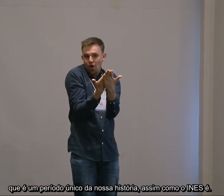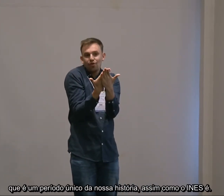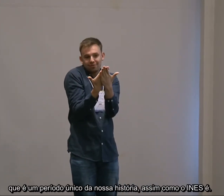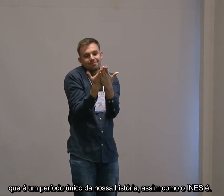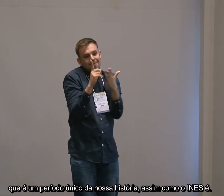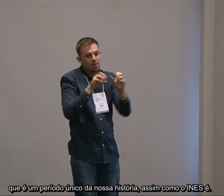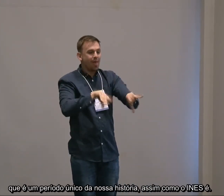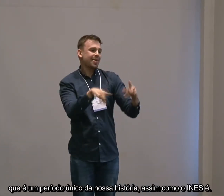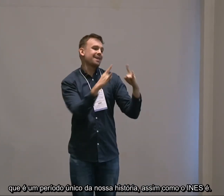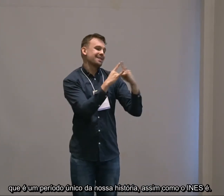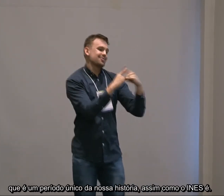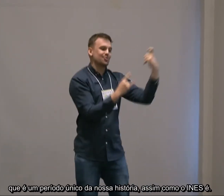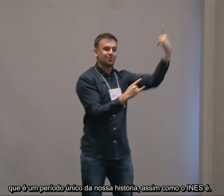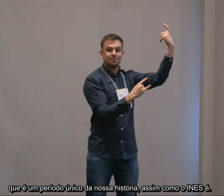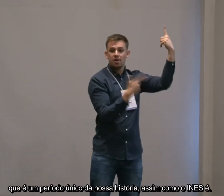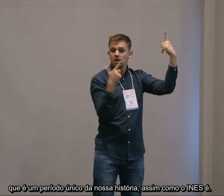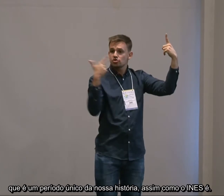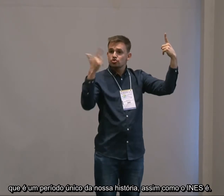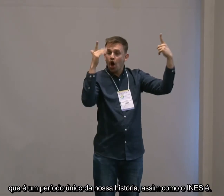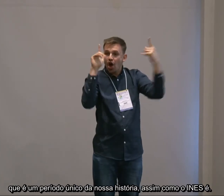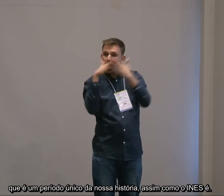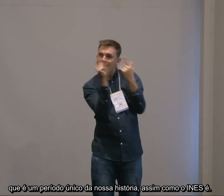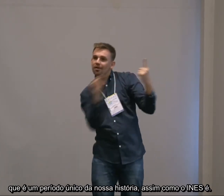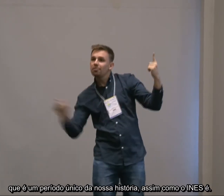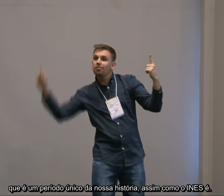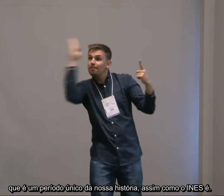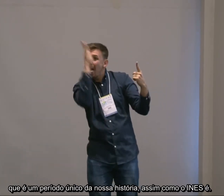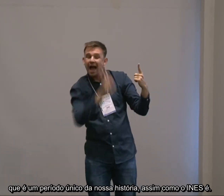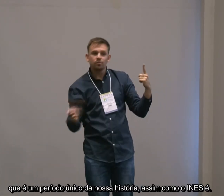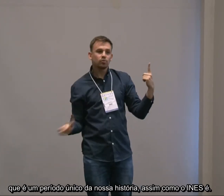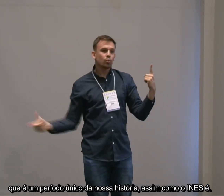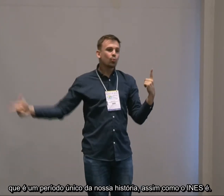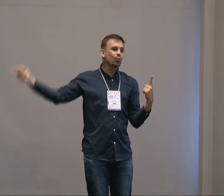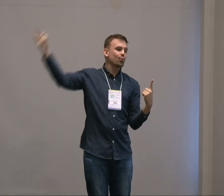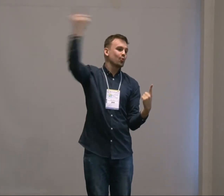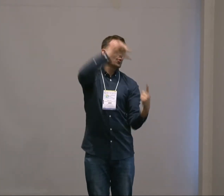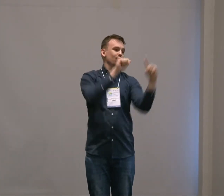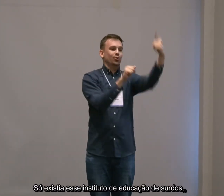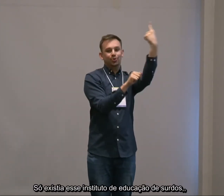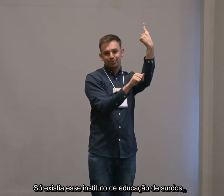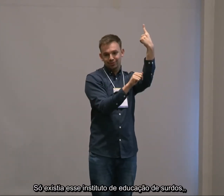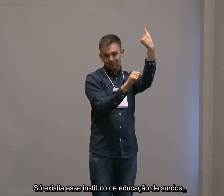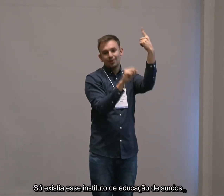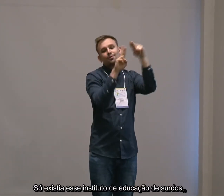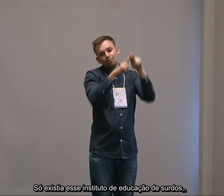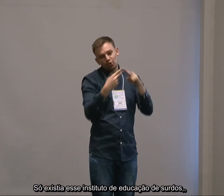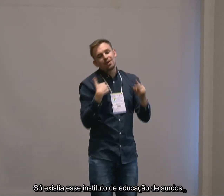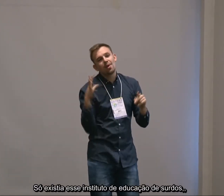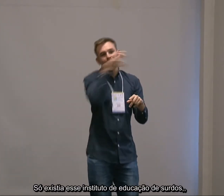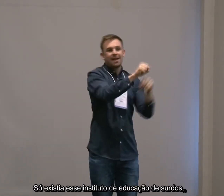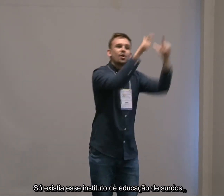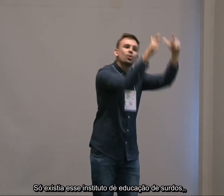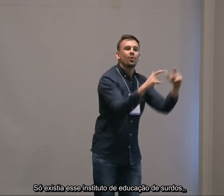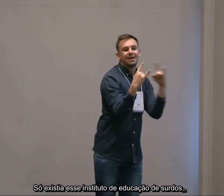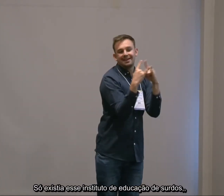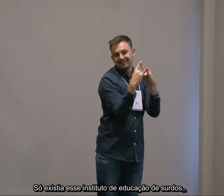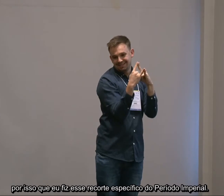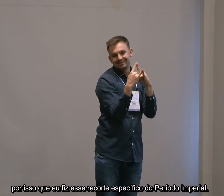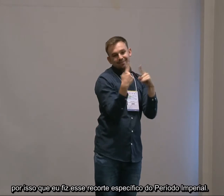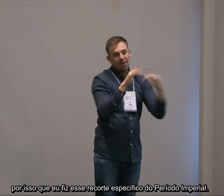período único da nossa história assim como o INIS também o é só existia esse Instituto de Educação dos Surdos por isso que